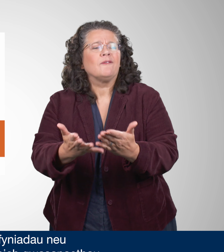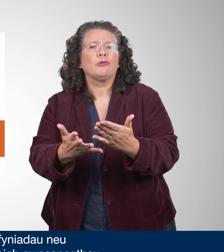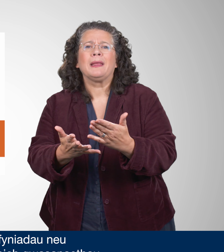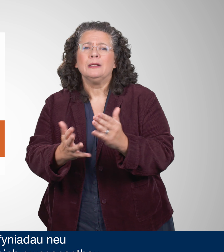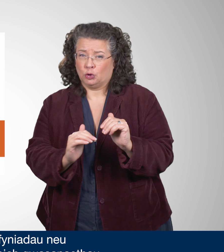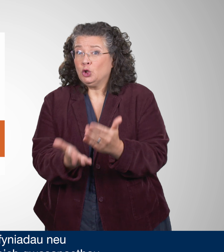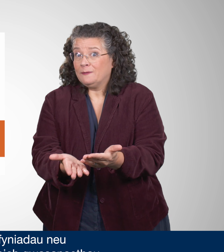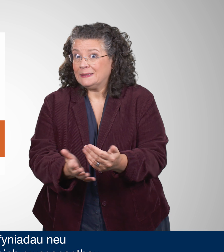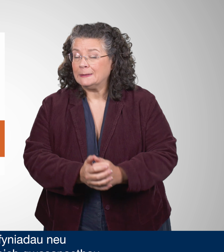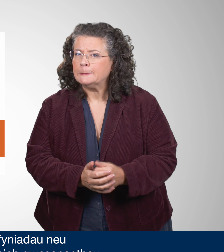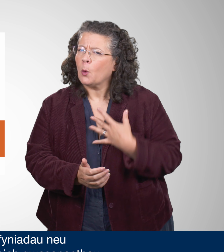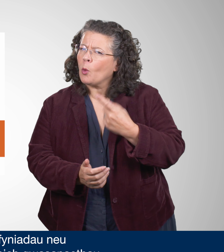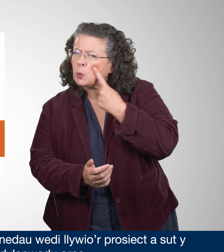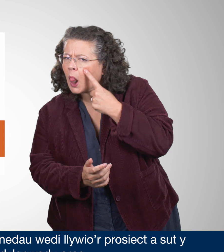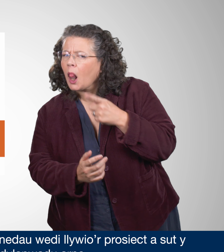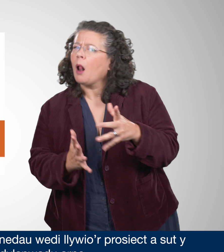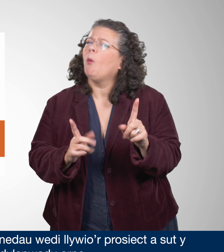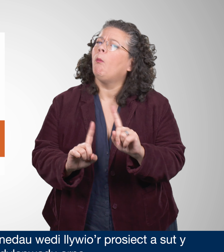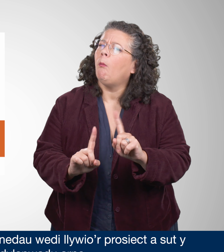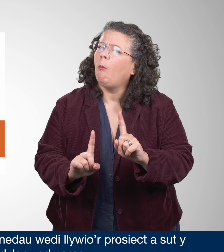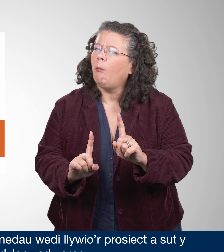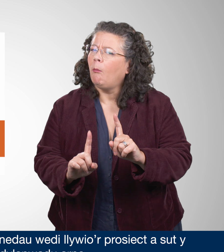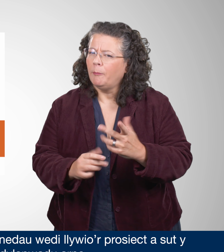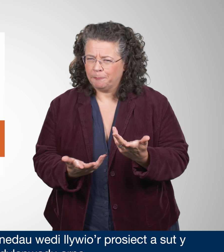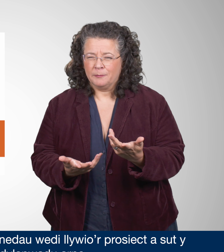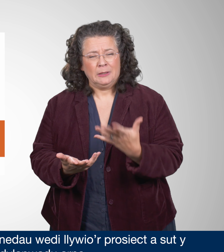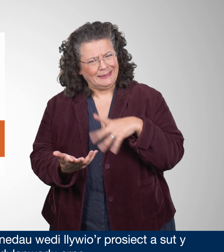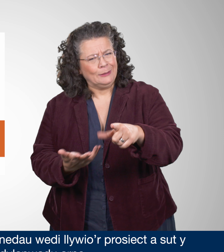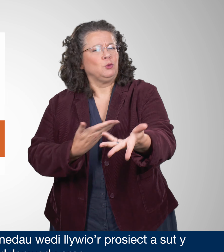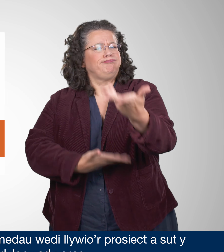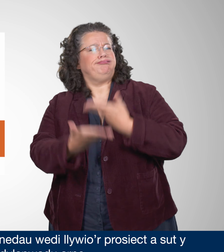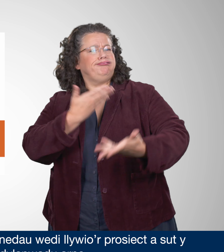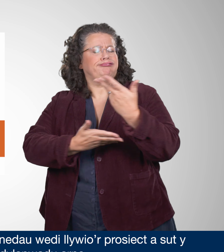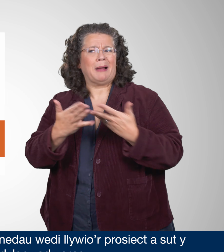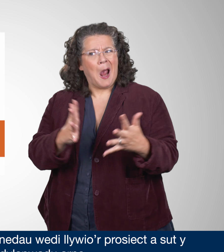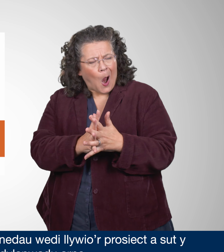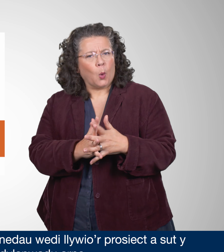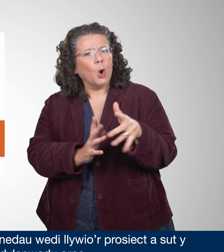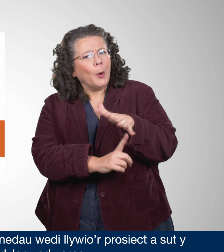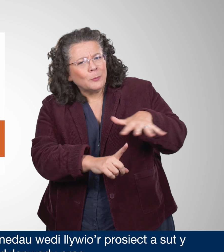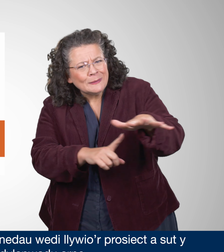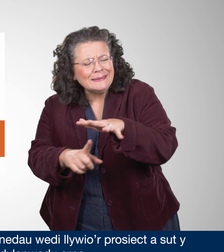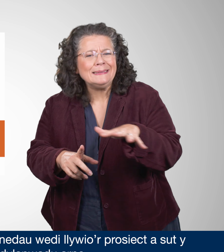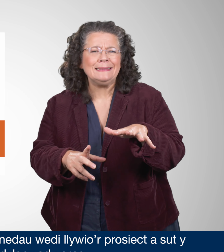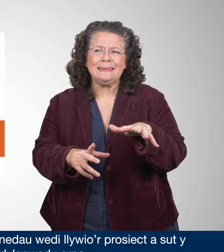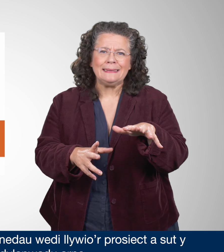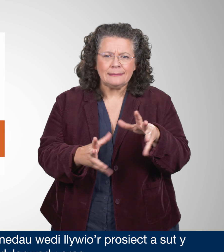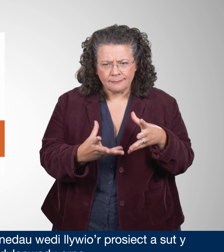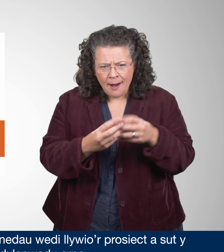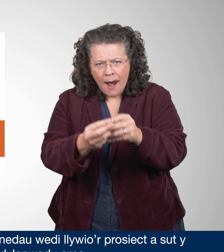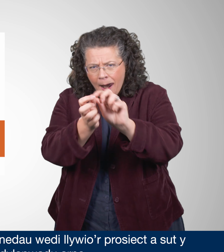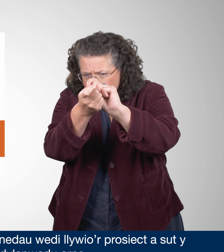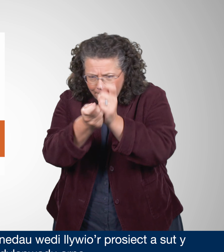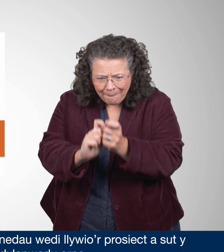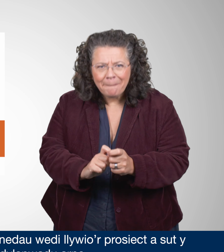eich gwasanaethau. Dylech ddweud wrthym sut y mae cymunedau